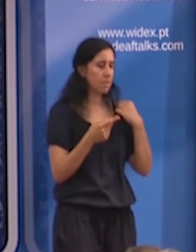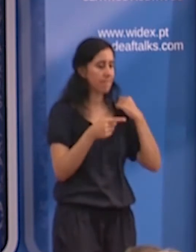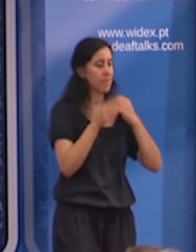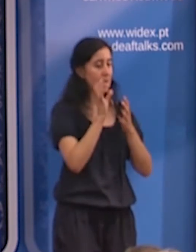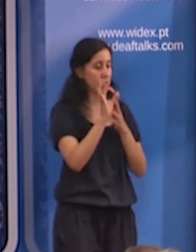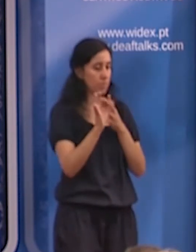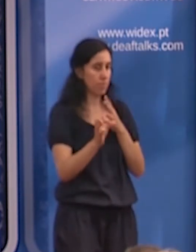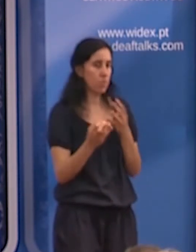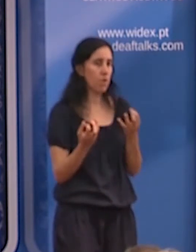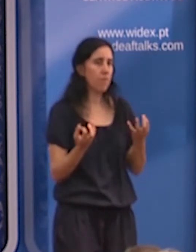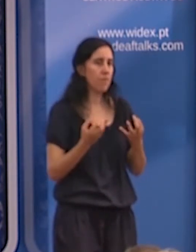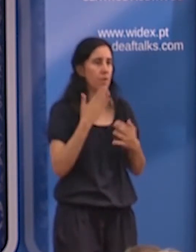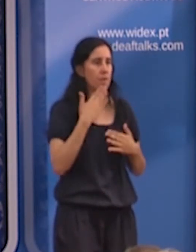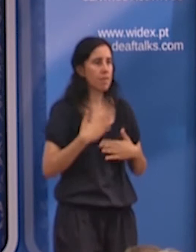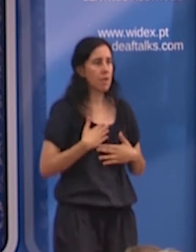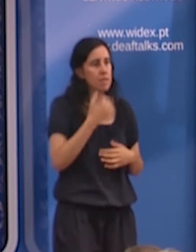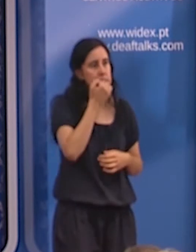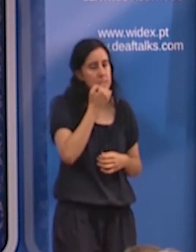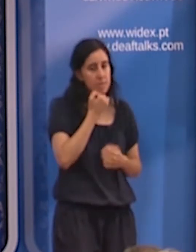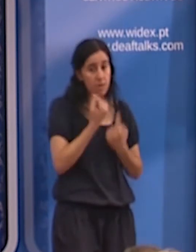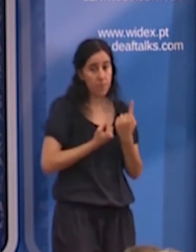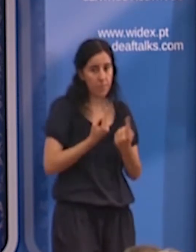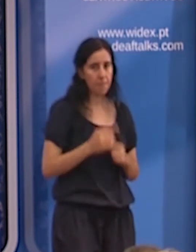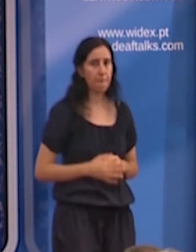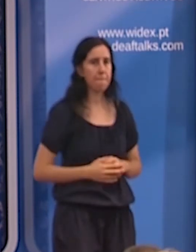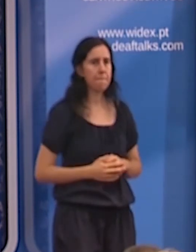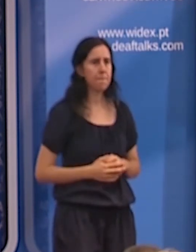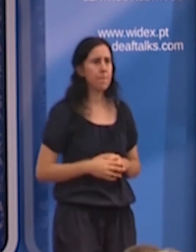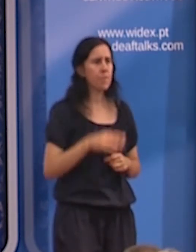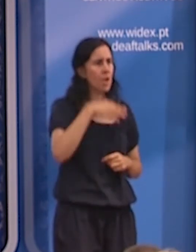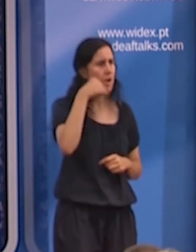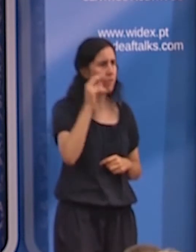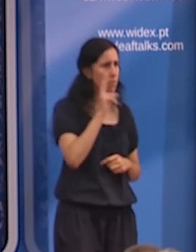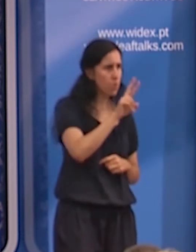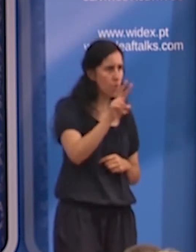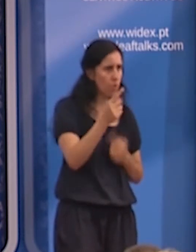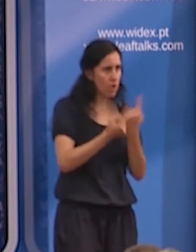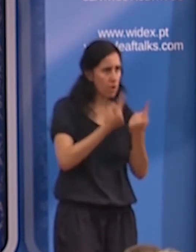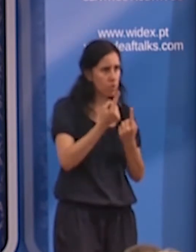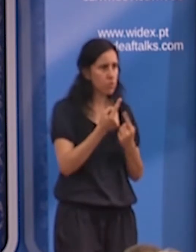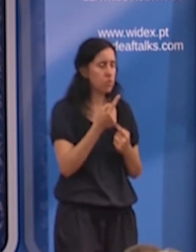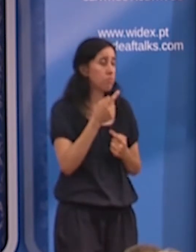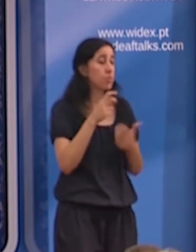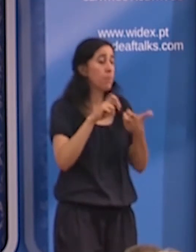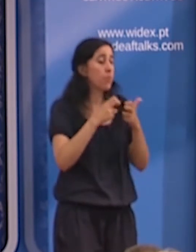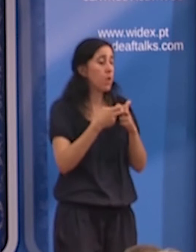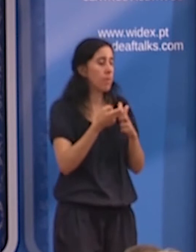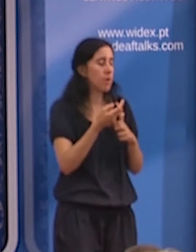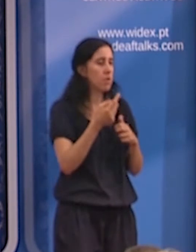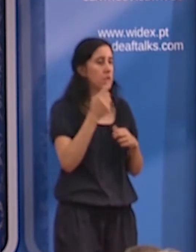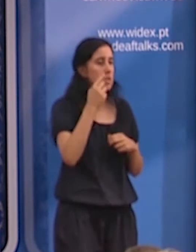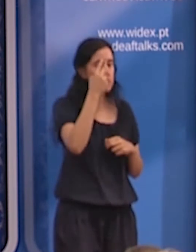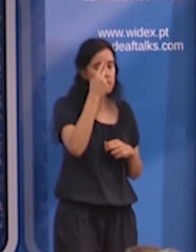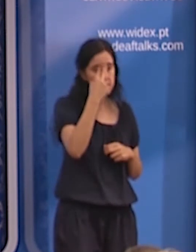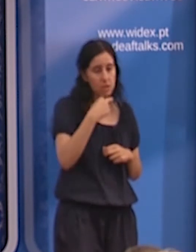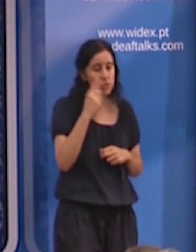aspectos, efetivamente, dão-nos alguma gratificação. Quando vemos alguns adultos que, pela sua natureza do seu problema, passaram a ser cegos surdos,